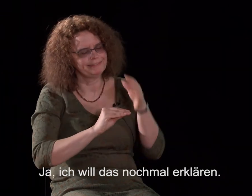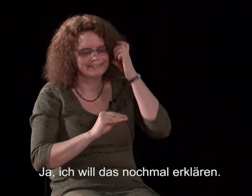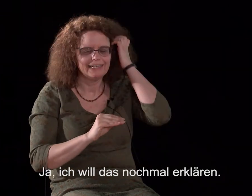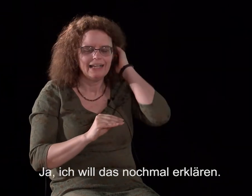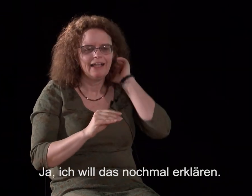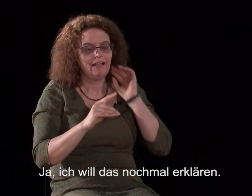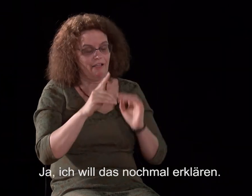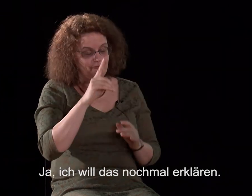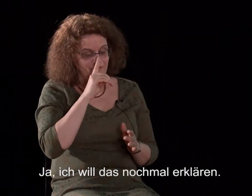das vielleicht nochmal erklären.